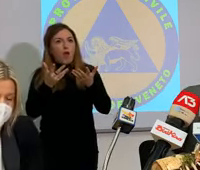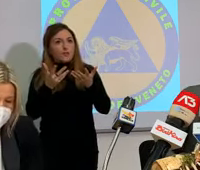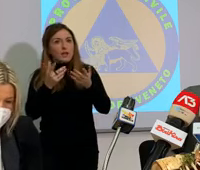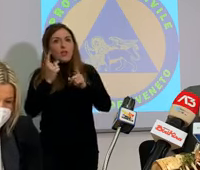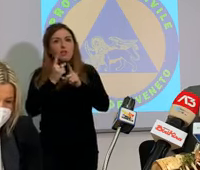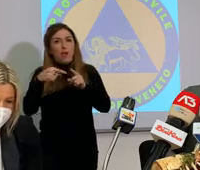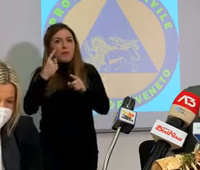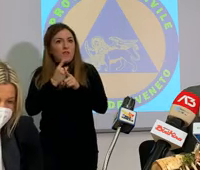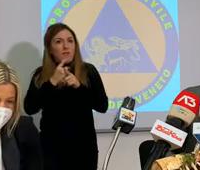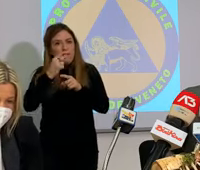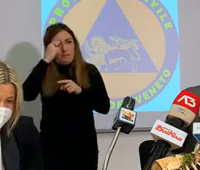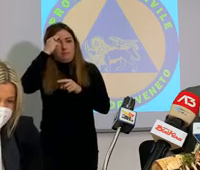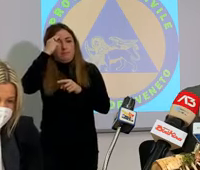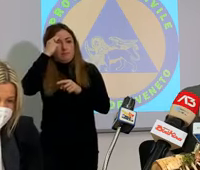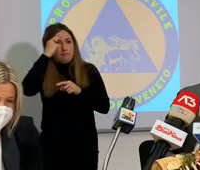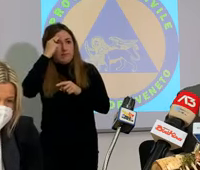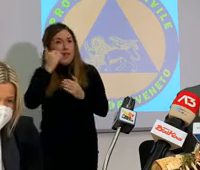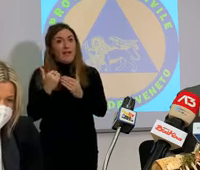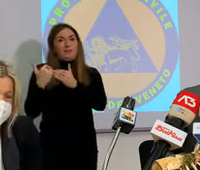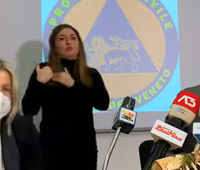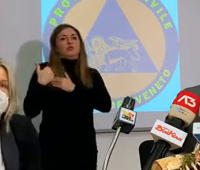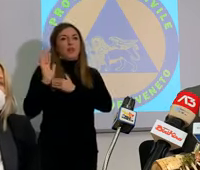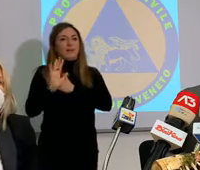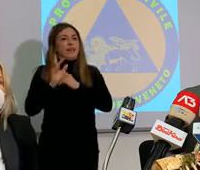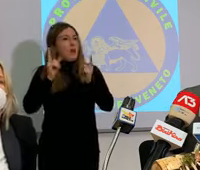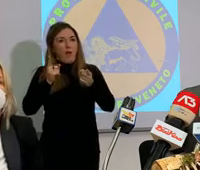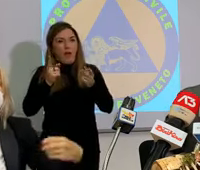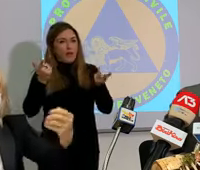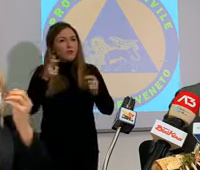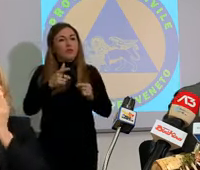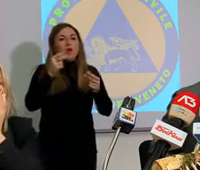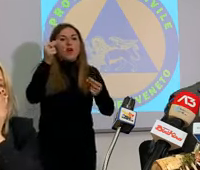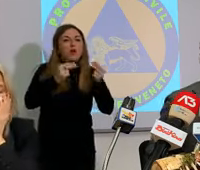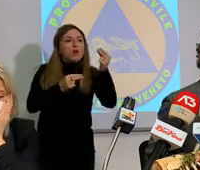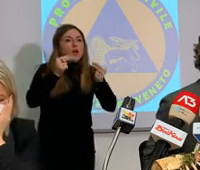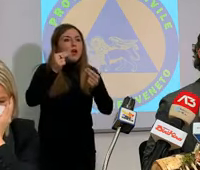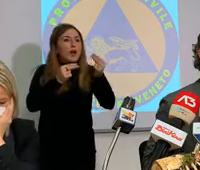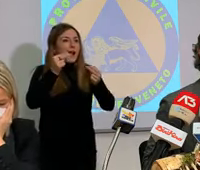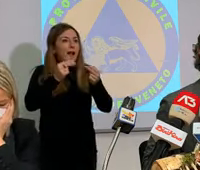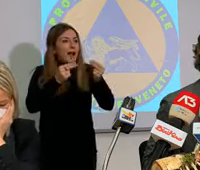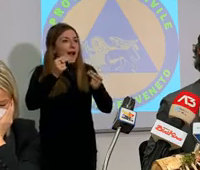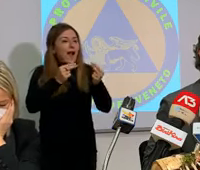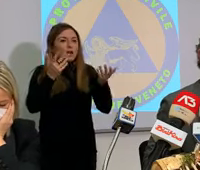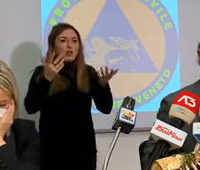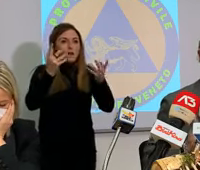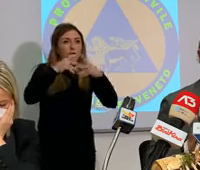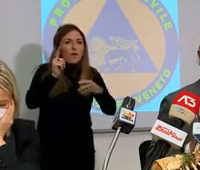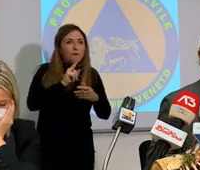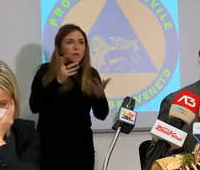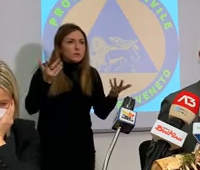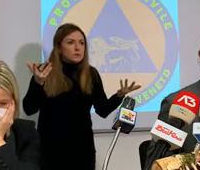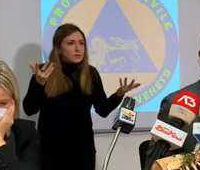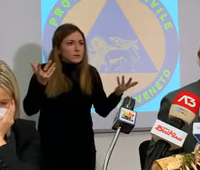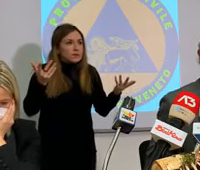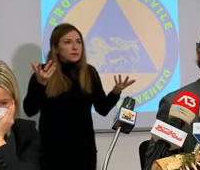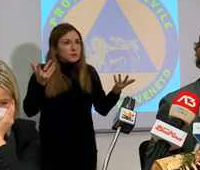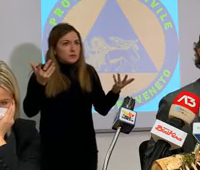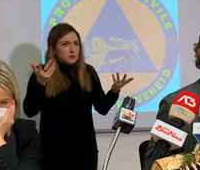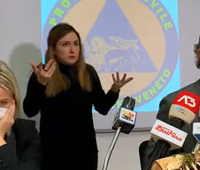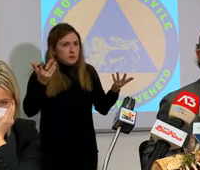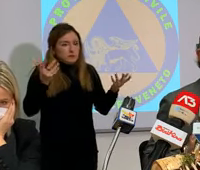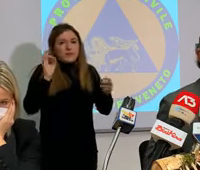sostengo io che anche gli algoritmi se non funzionano anche perché per noi diventa una base giuridica capite che nel momento in cui ho una